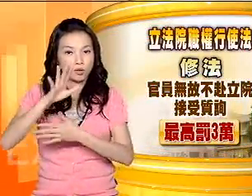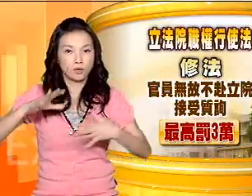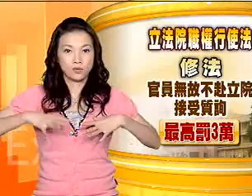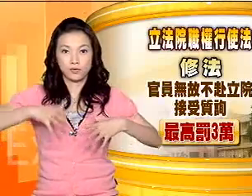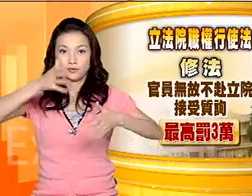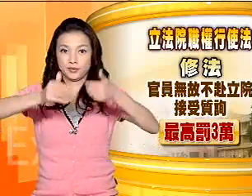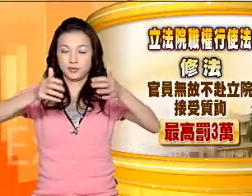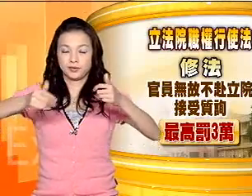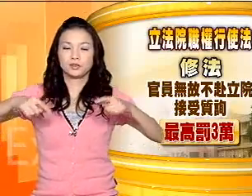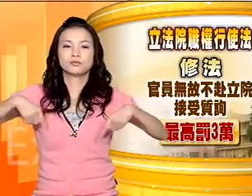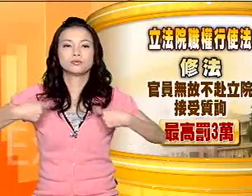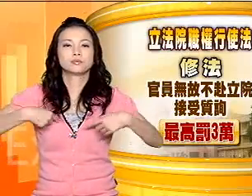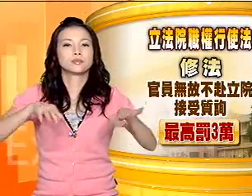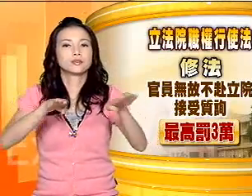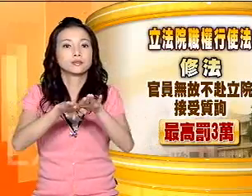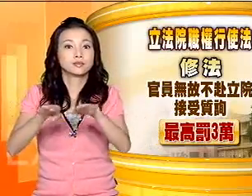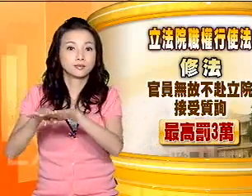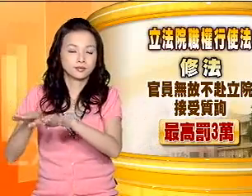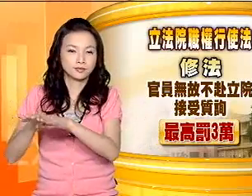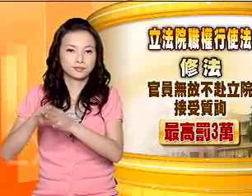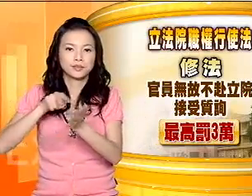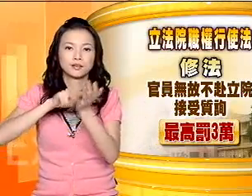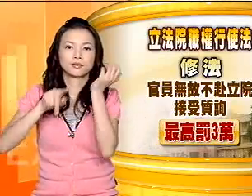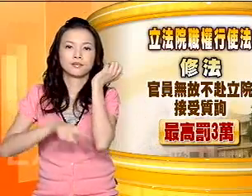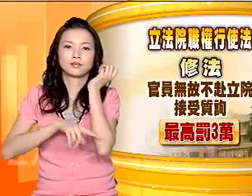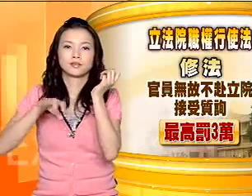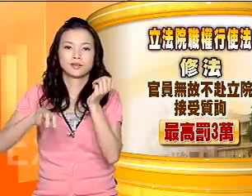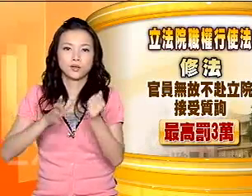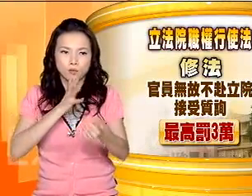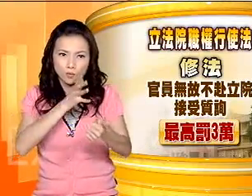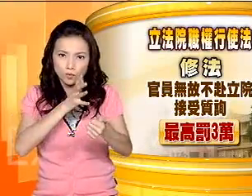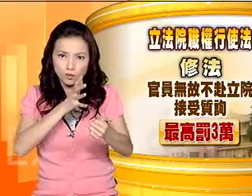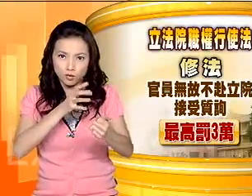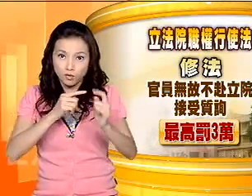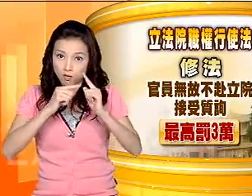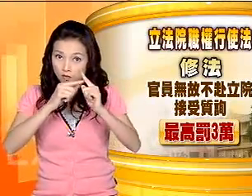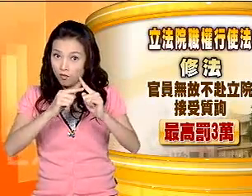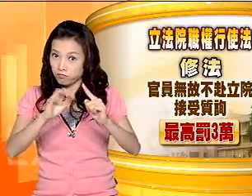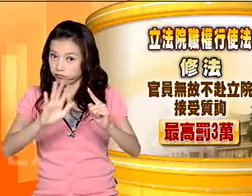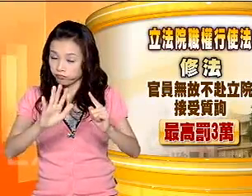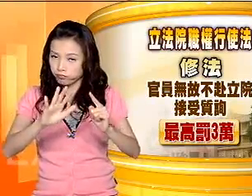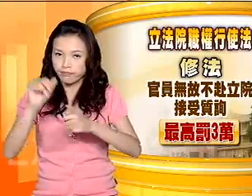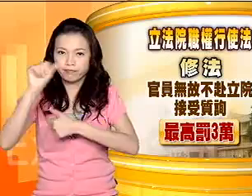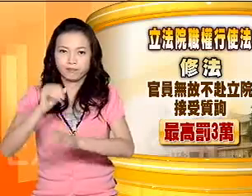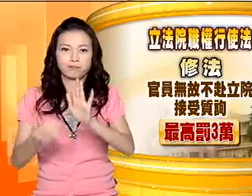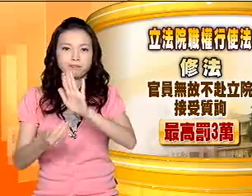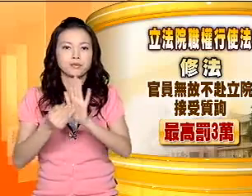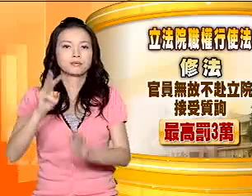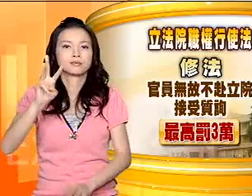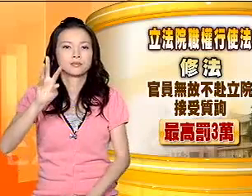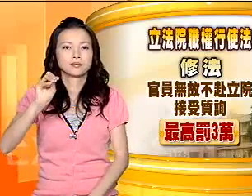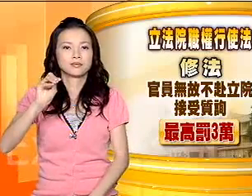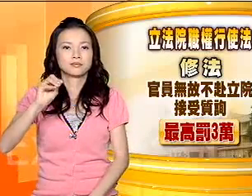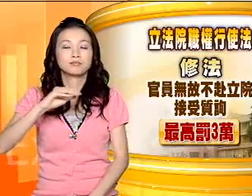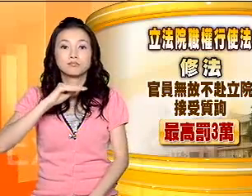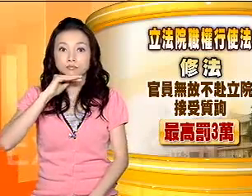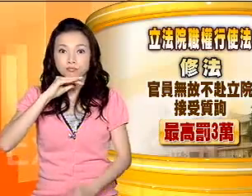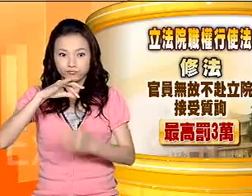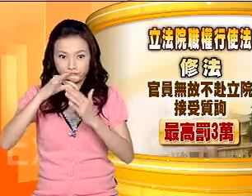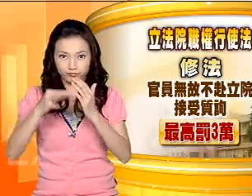官员如果没有正当的理由就缺席，不到立法院来接受质询，最高要罚款30,000元。一旦条